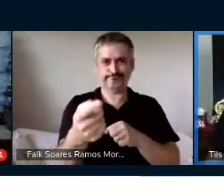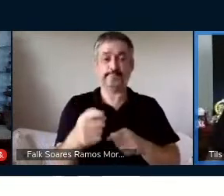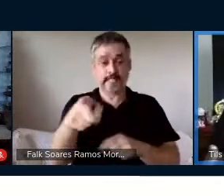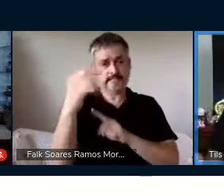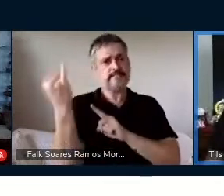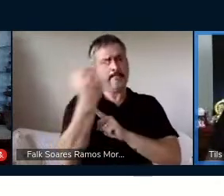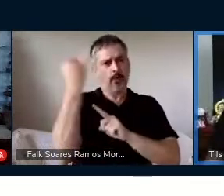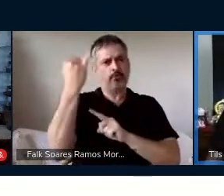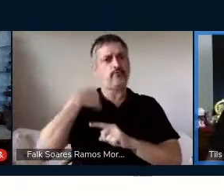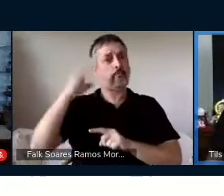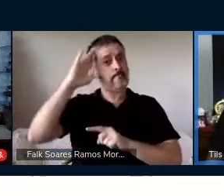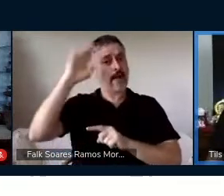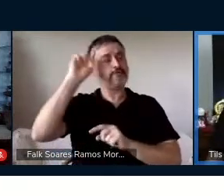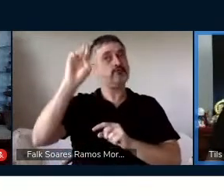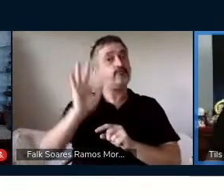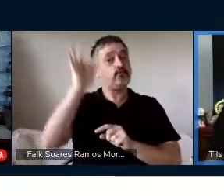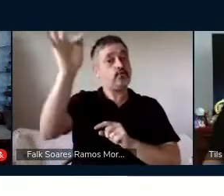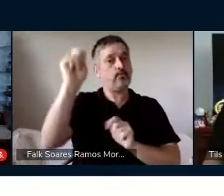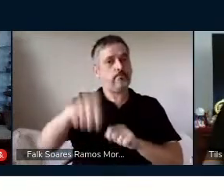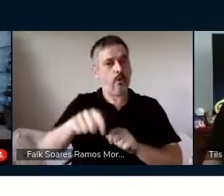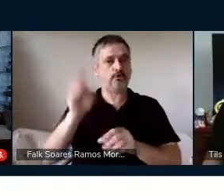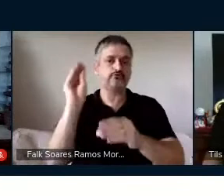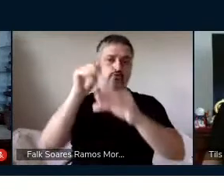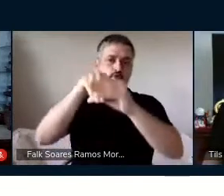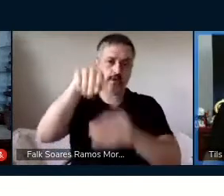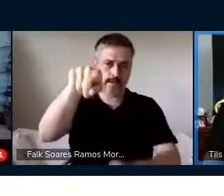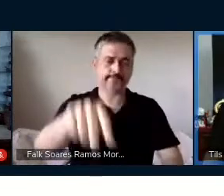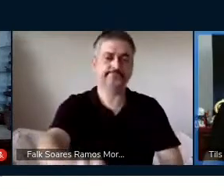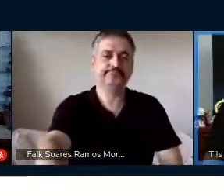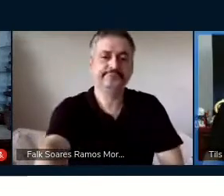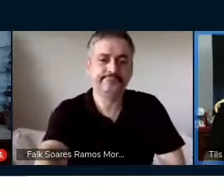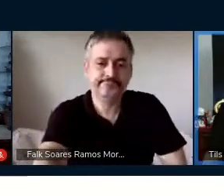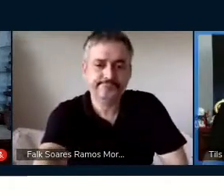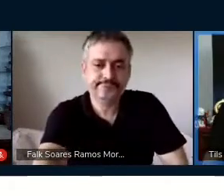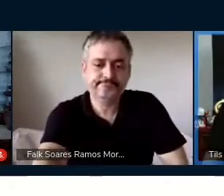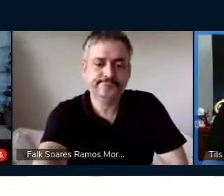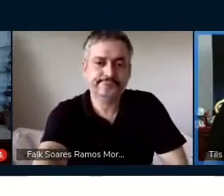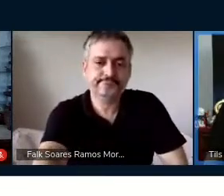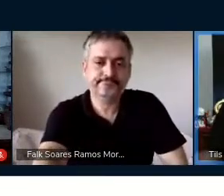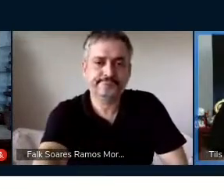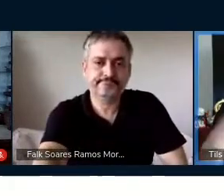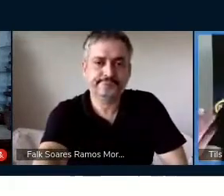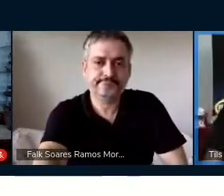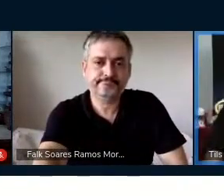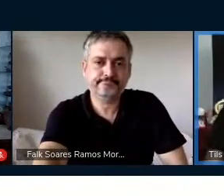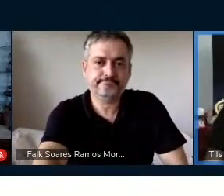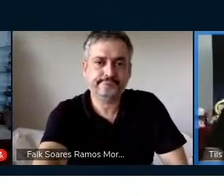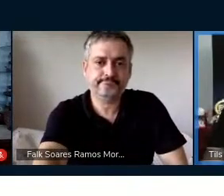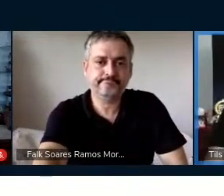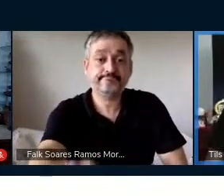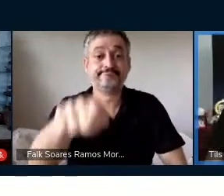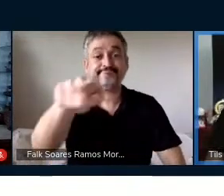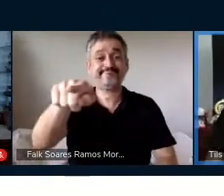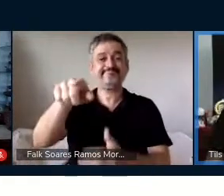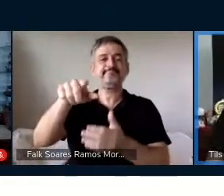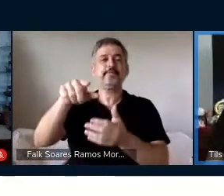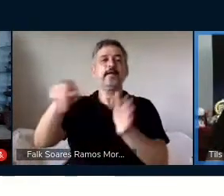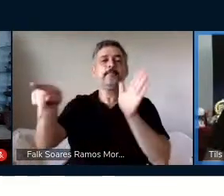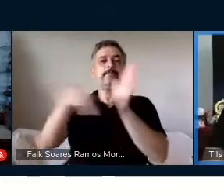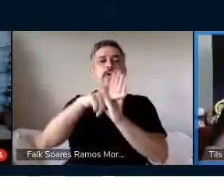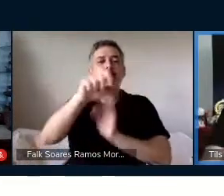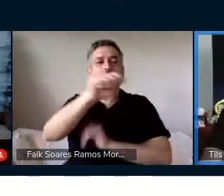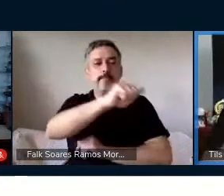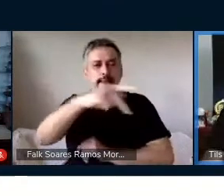encontramos somente para verbo. E quem sabe também a gente possa, depois, esse material possa ser